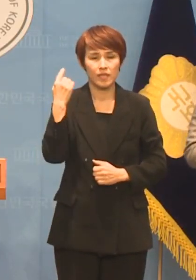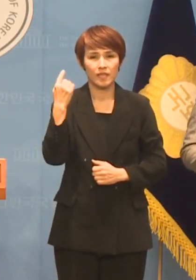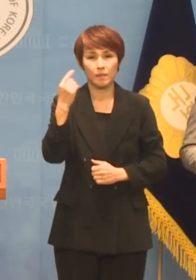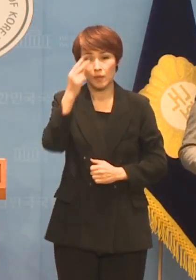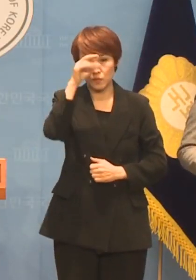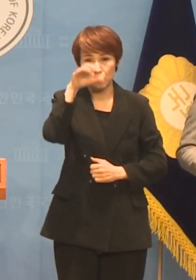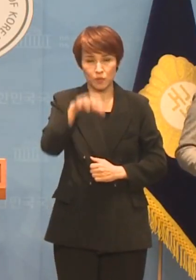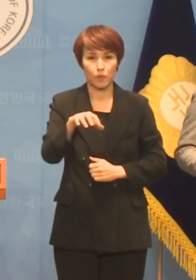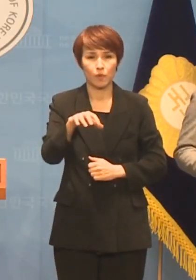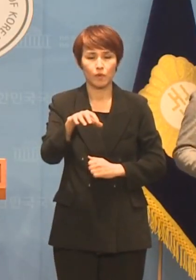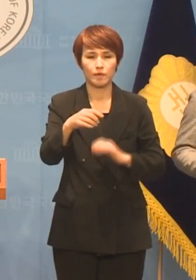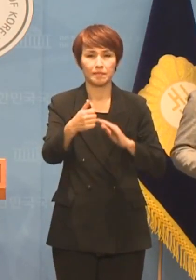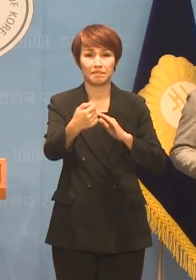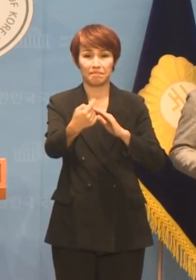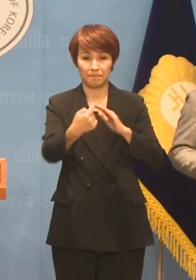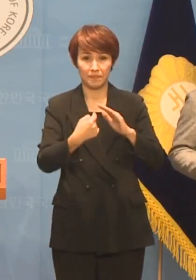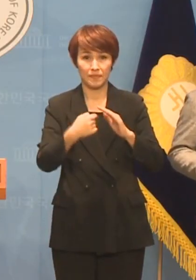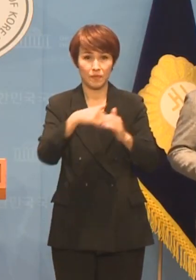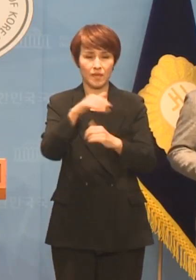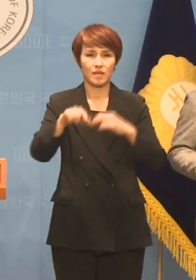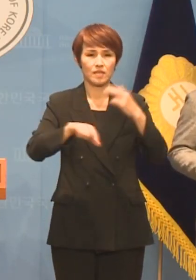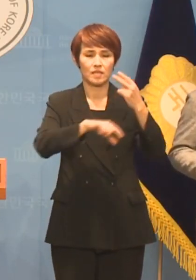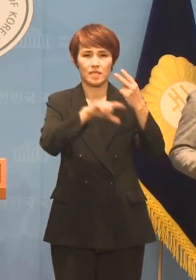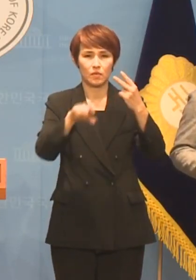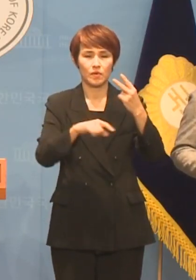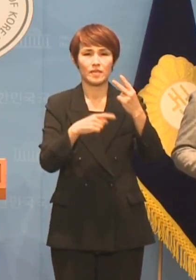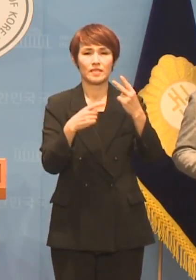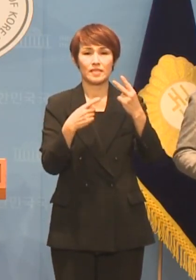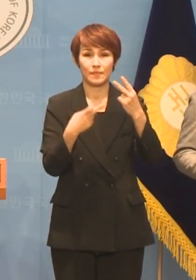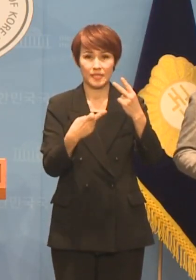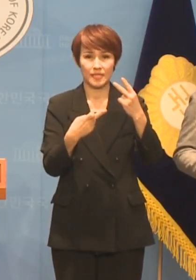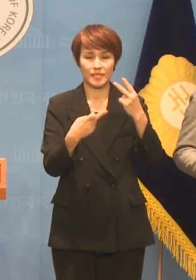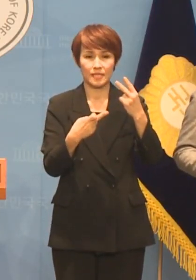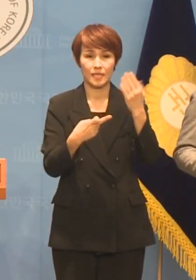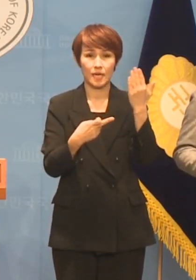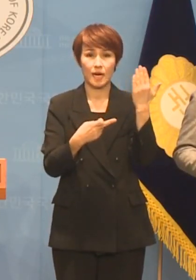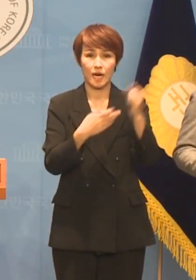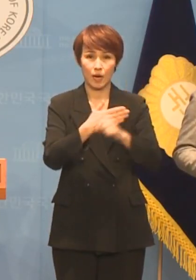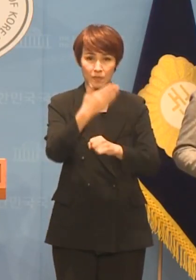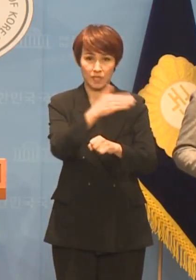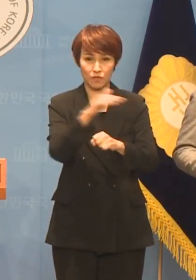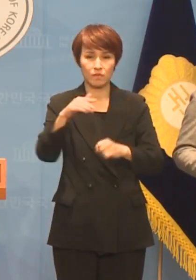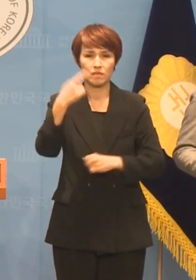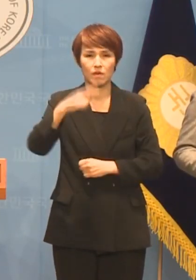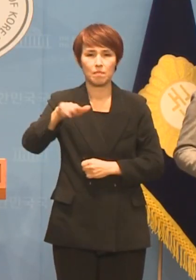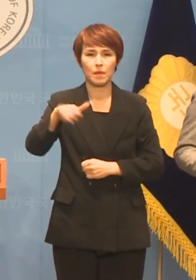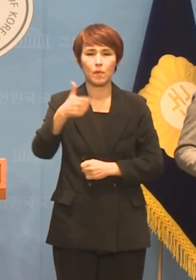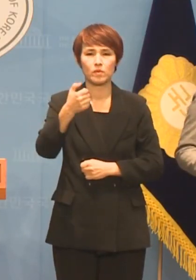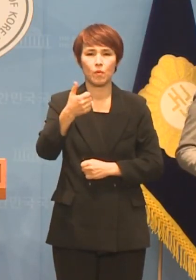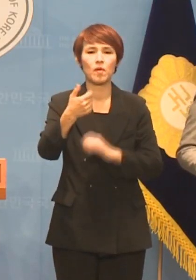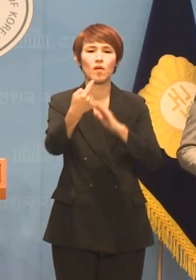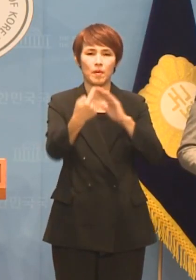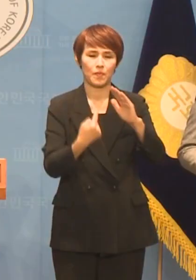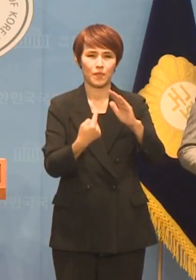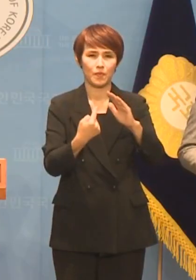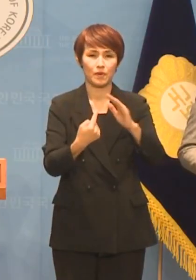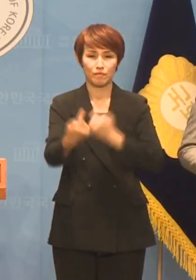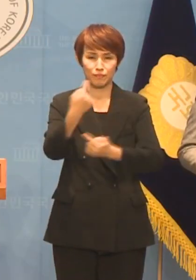민주파출소 현황은 2월 10일 9시 기준으로 1,855명이 방문했고